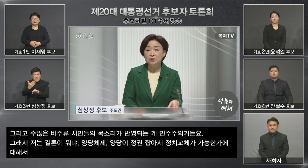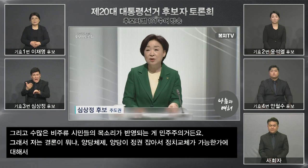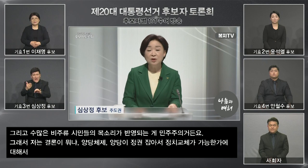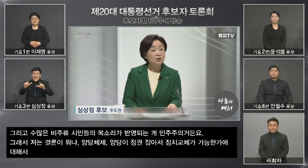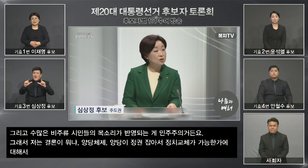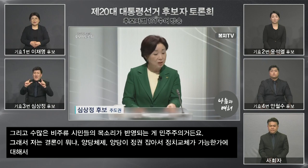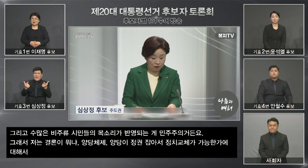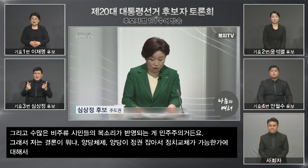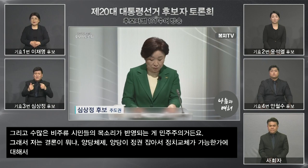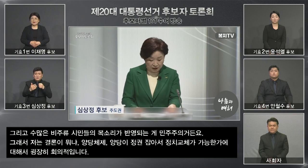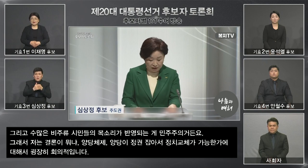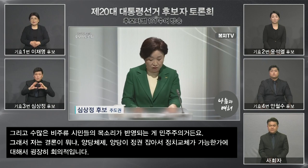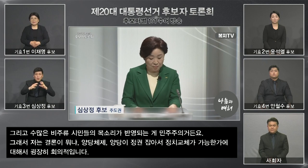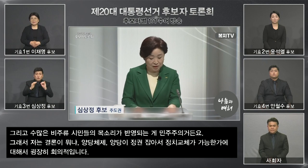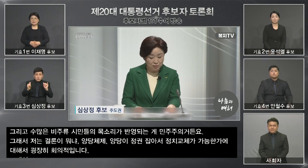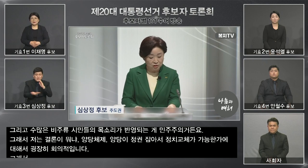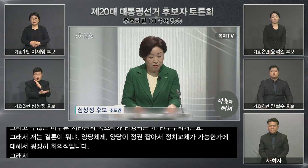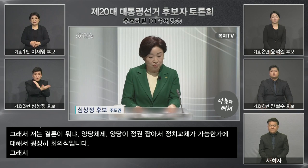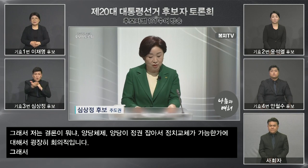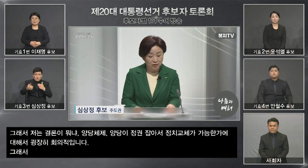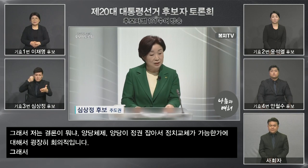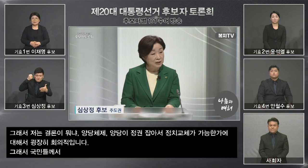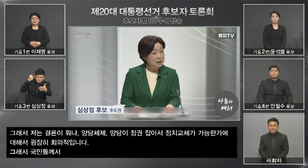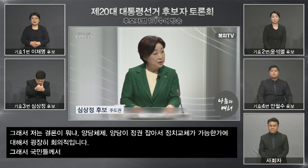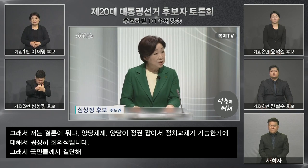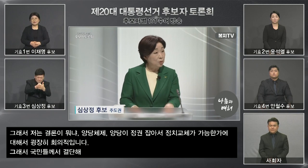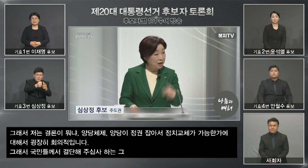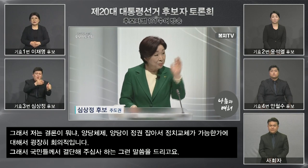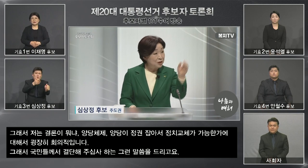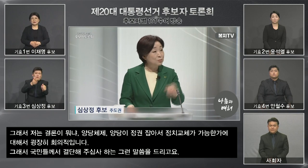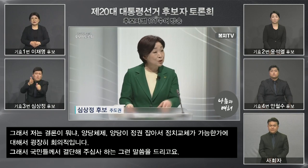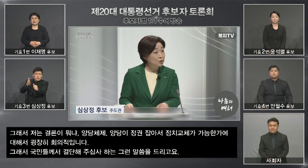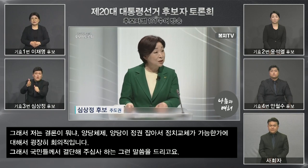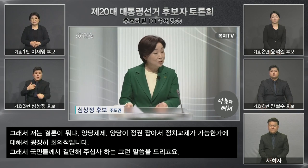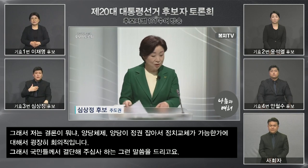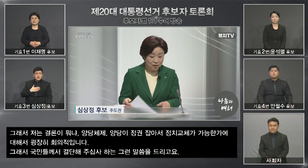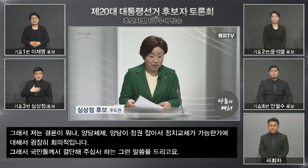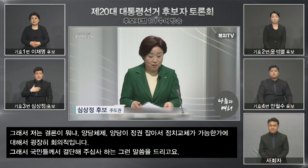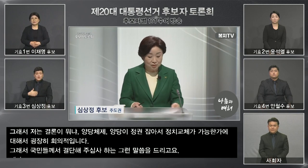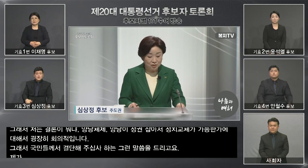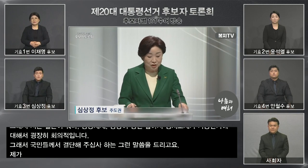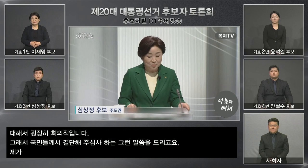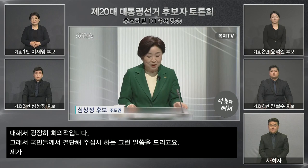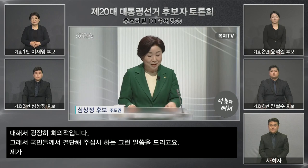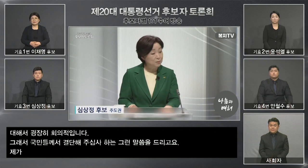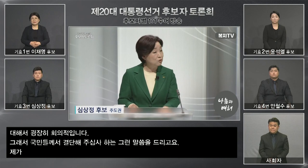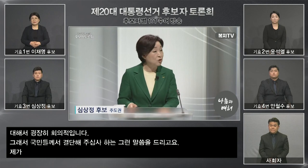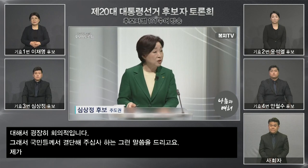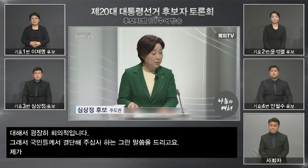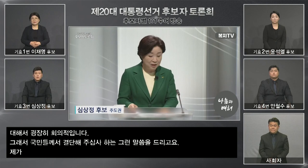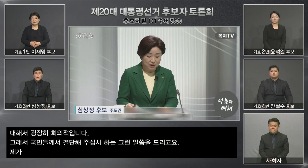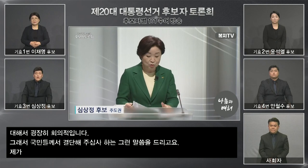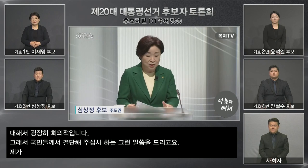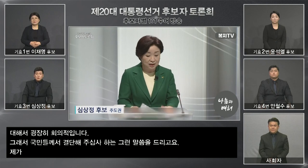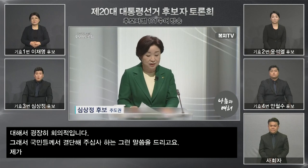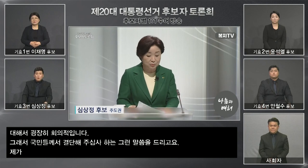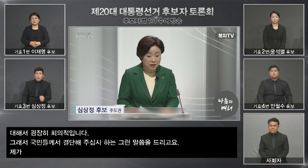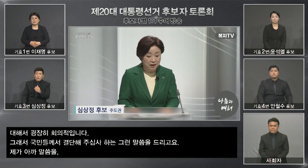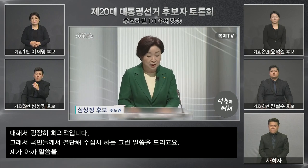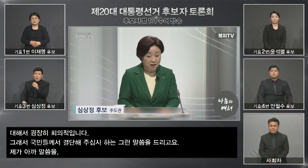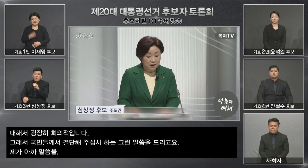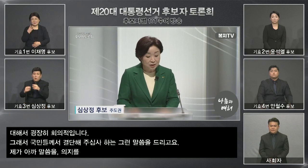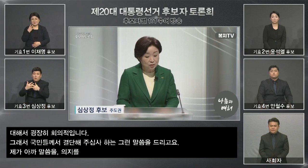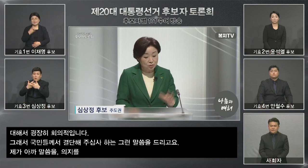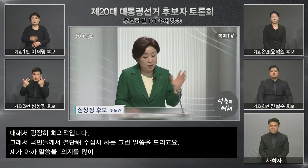국민들께서 결단해 주십사 하는 그런 말씀을 드리고요. 제가 아까 말씀을 우리 의지를 많이 말씀해 주셨기 때문에 다시 묻지는